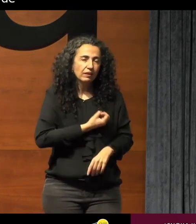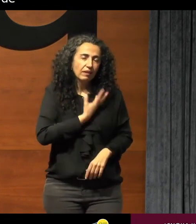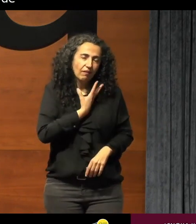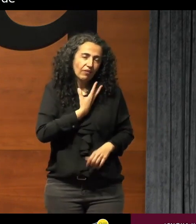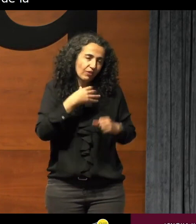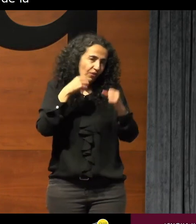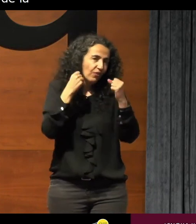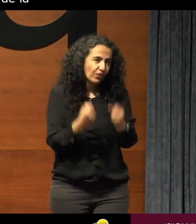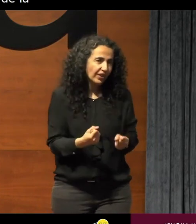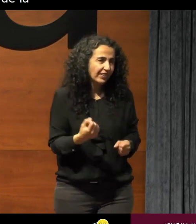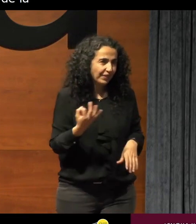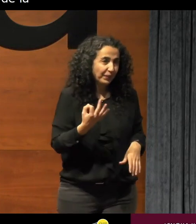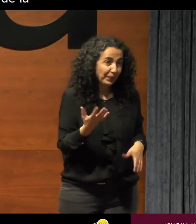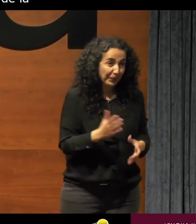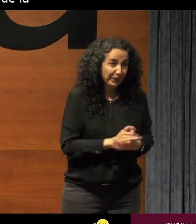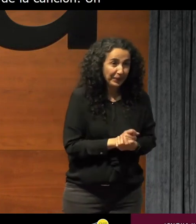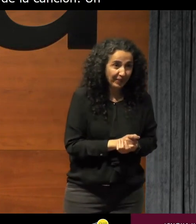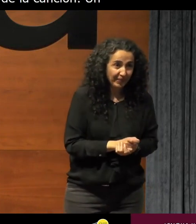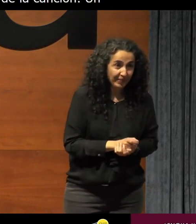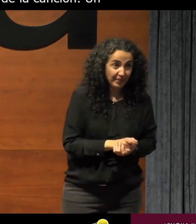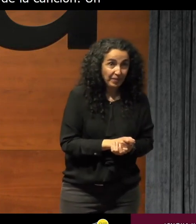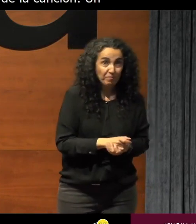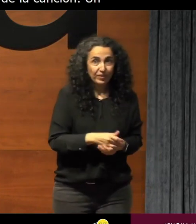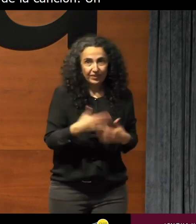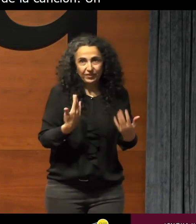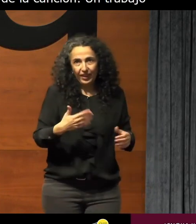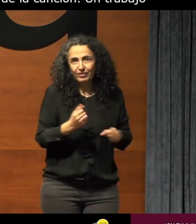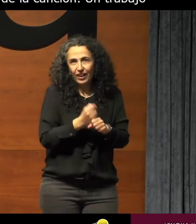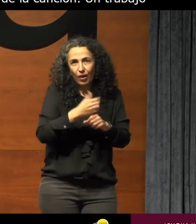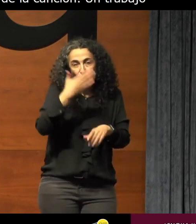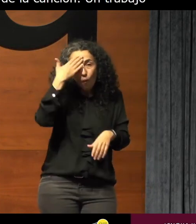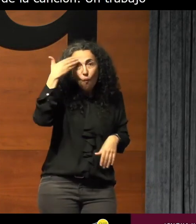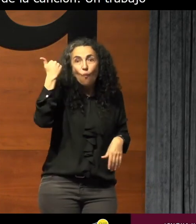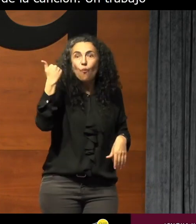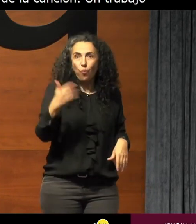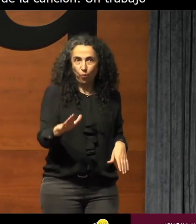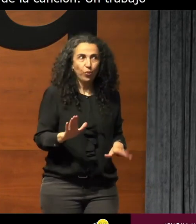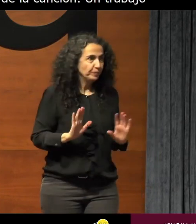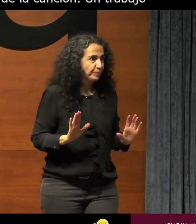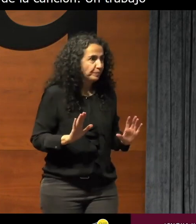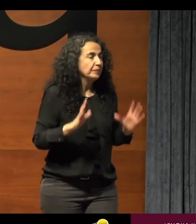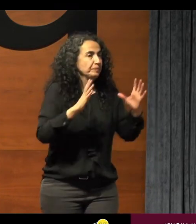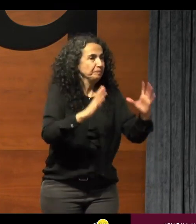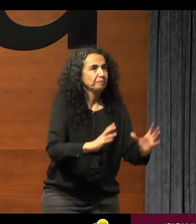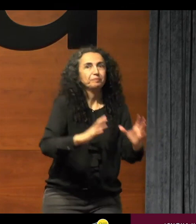lo que realizaban las personas sordas que se postulaban para asignar esas canciones.